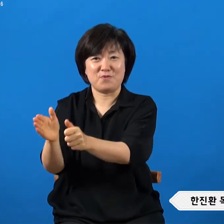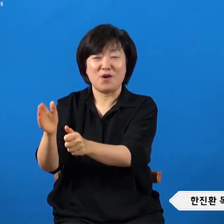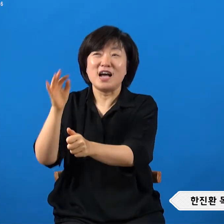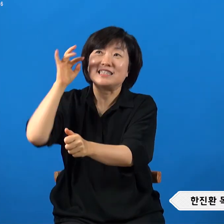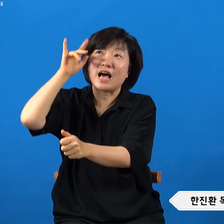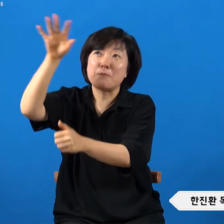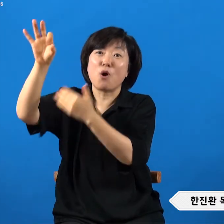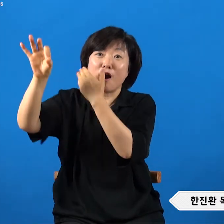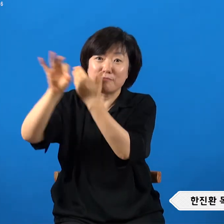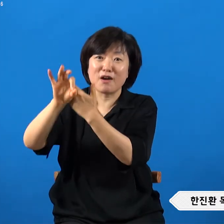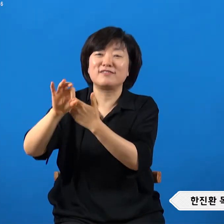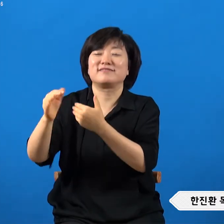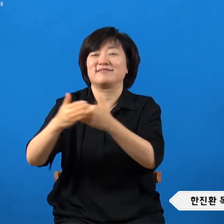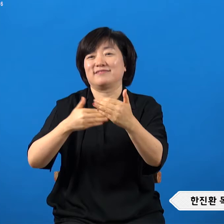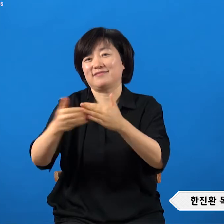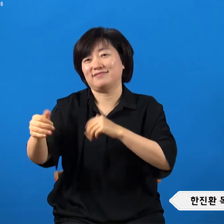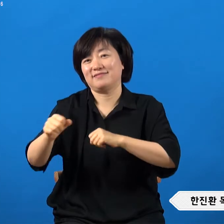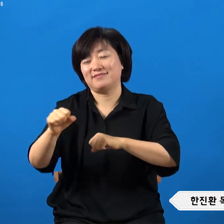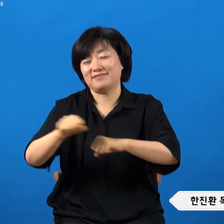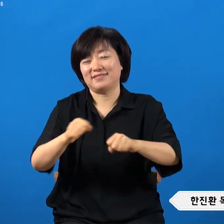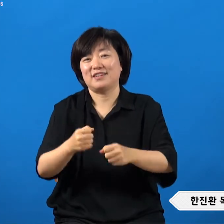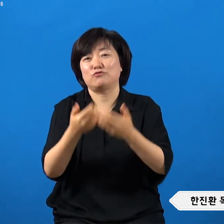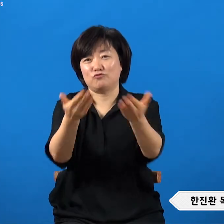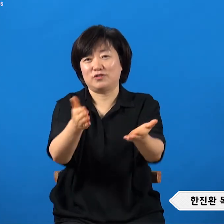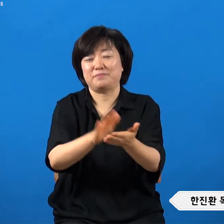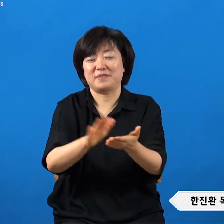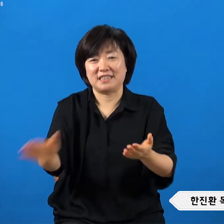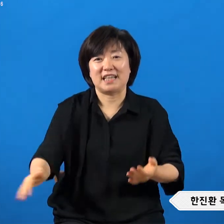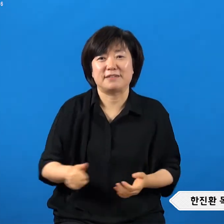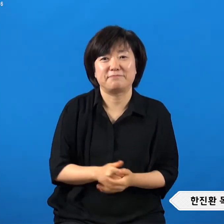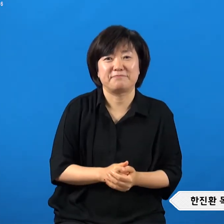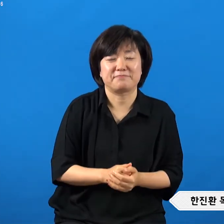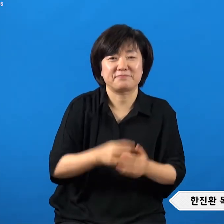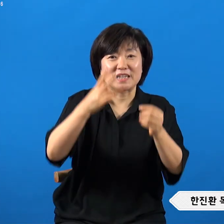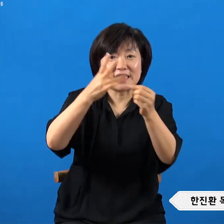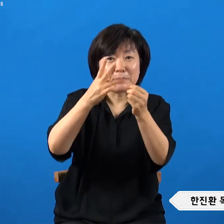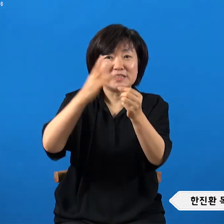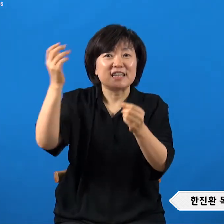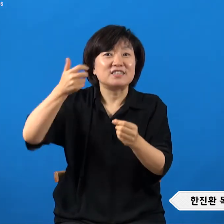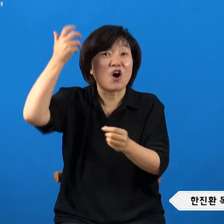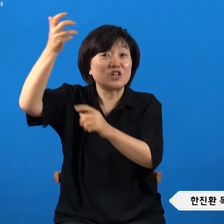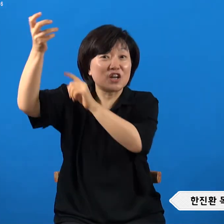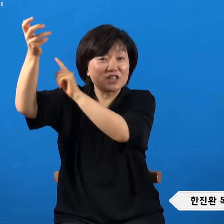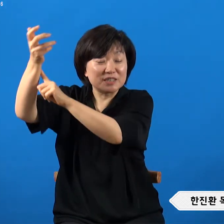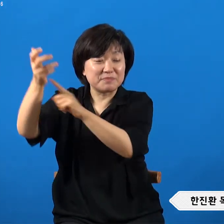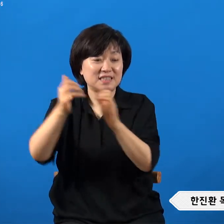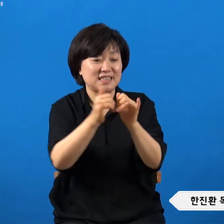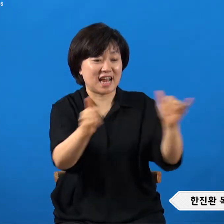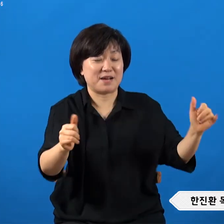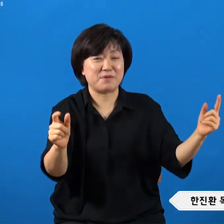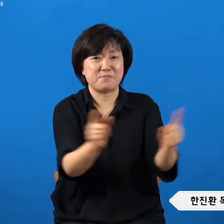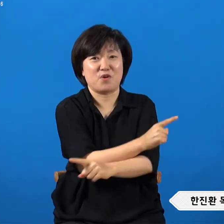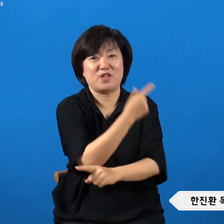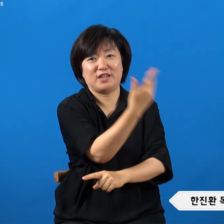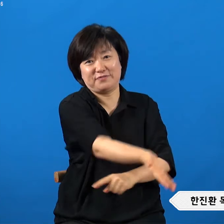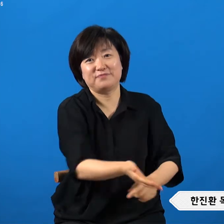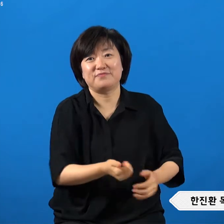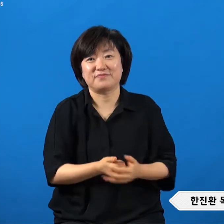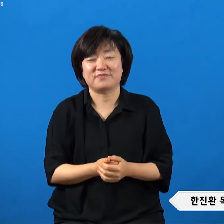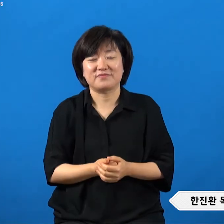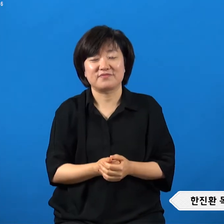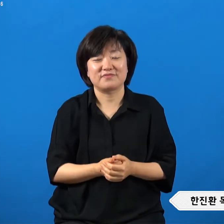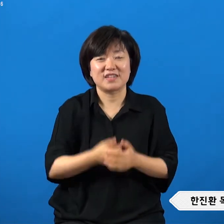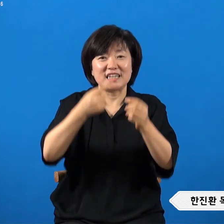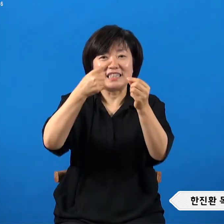성령님 역사해 주십니다. 그 다음에 세 번째로는 성령님은 사람을 변화시킵니다. 1절에